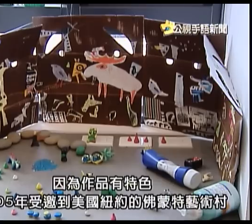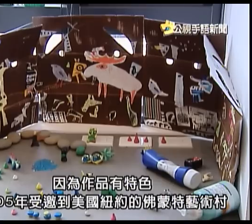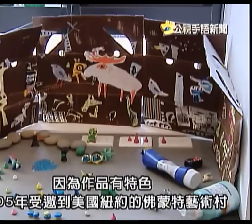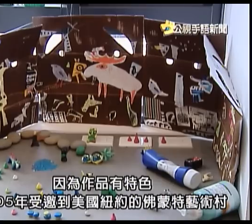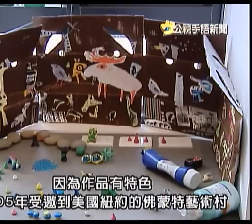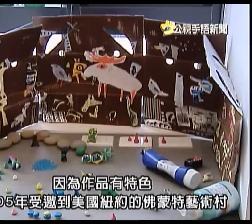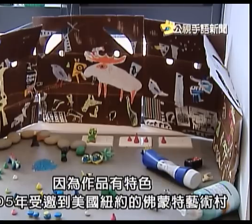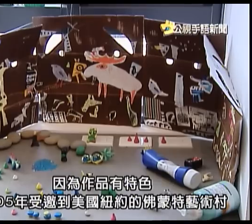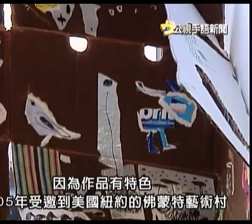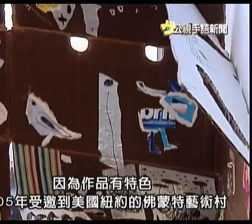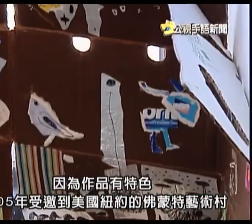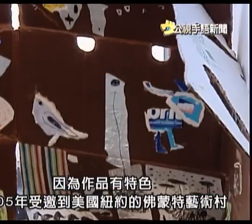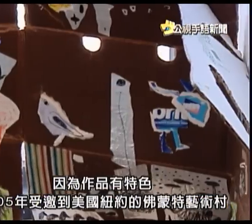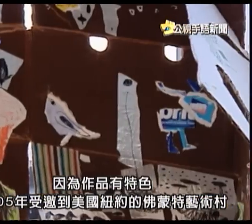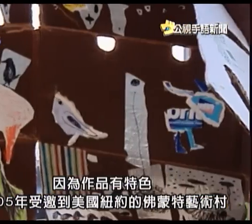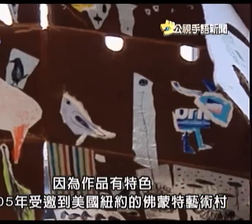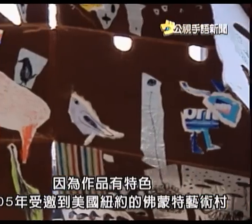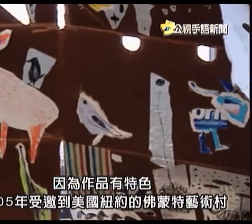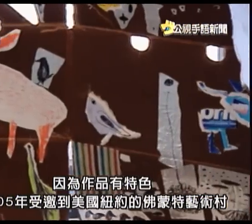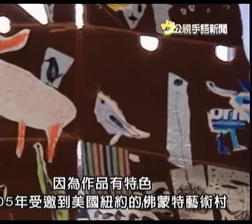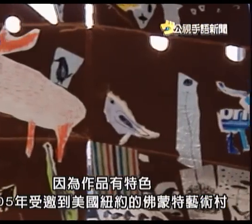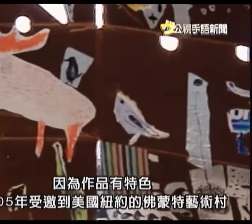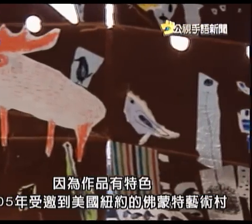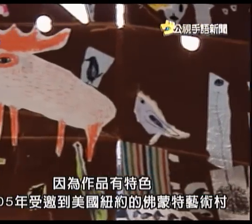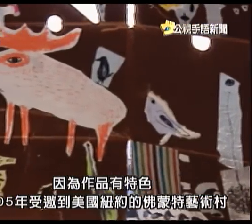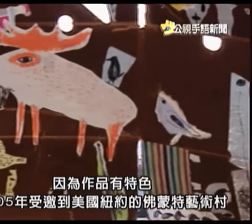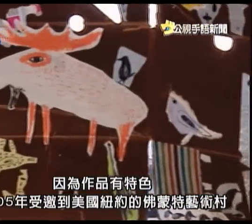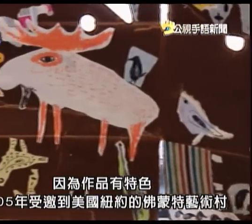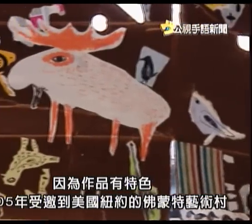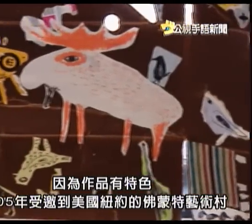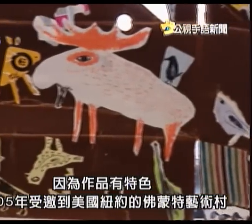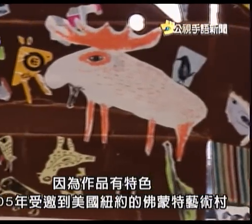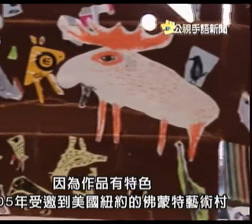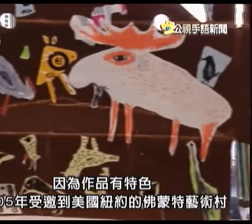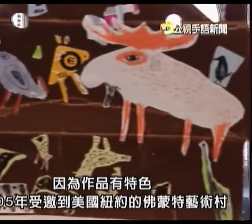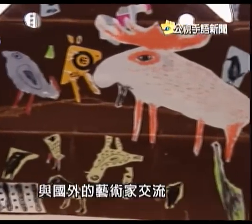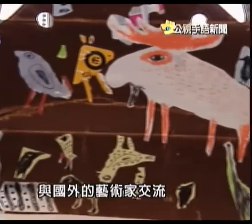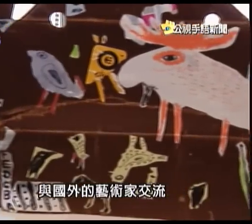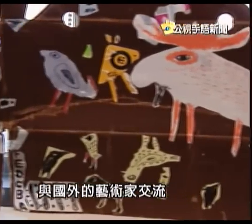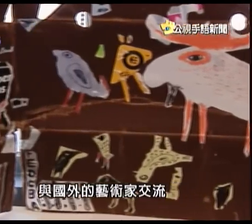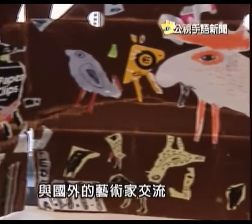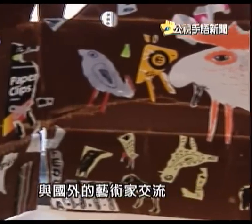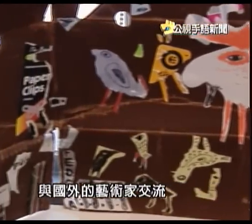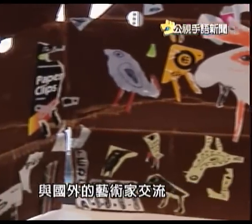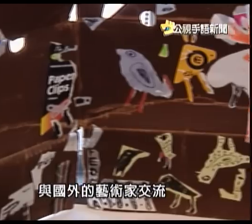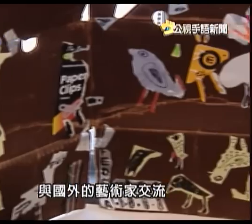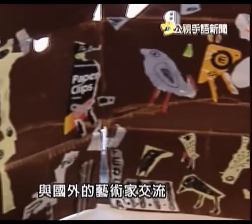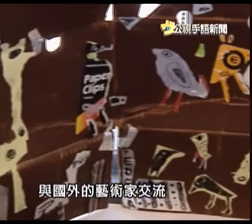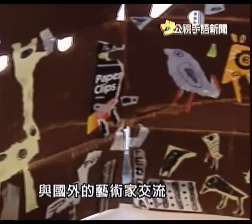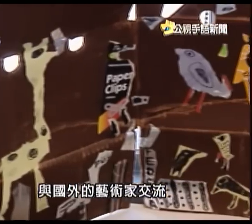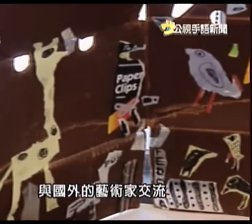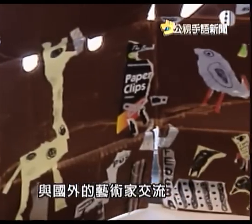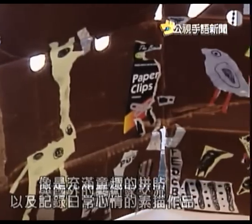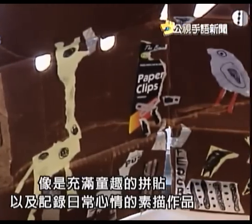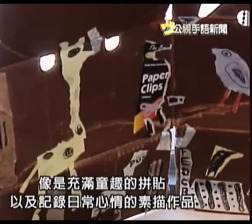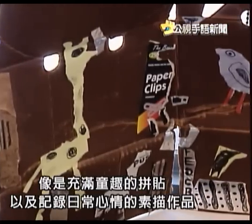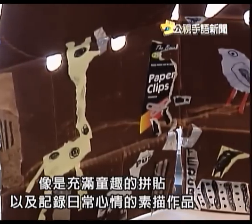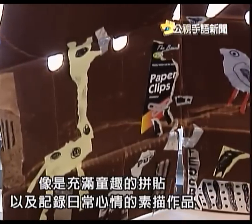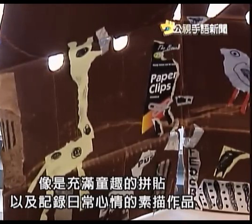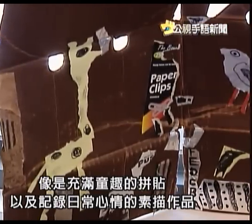特色，2005年受邀到美国纽约的佛蒙特艺术村与外国的艺术家交流，像是充满童趣的